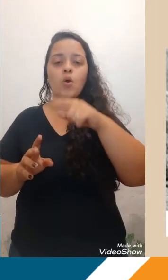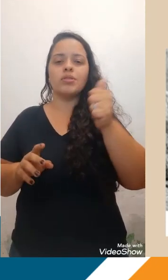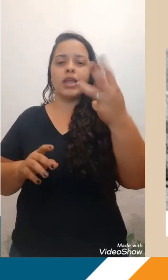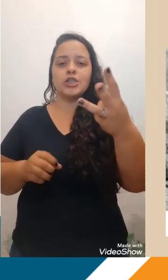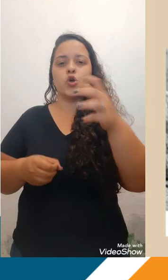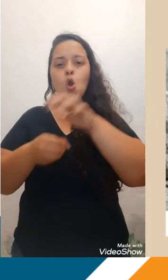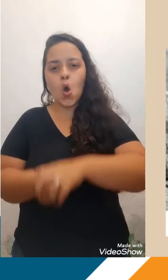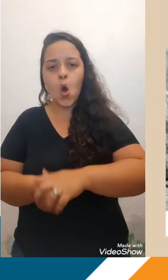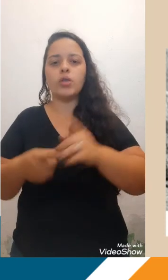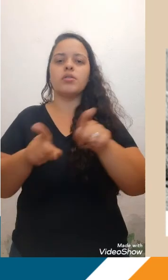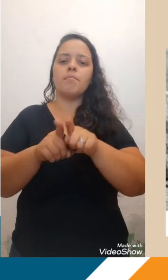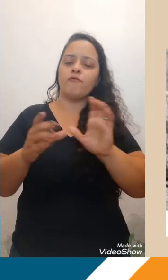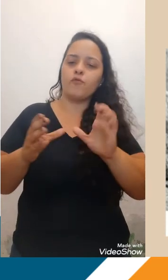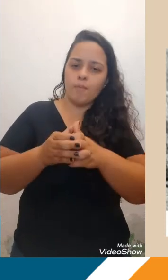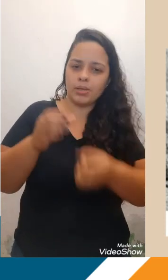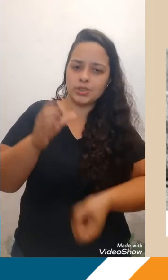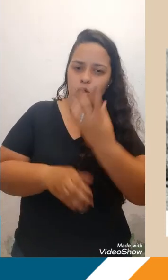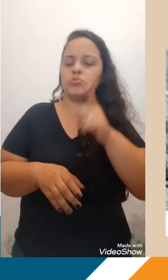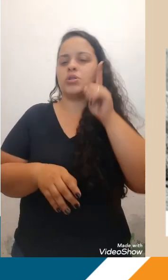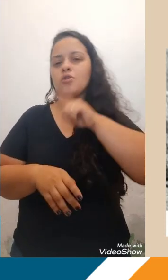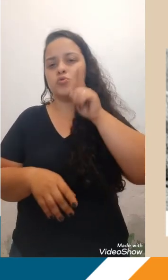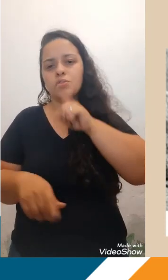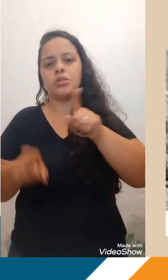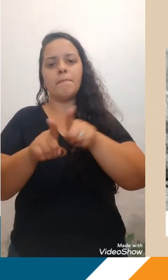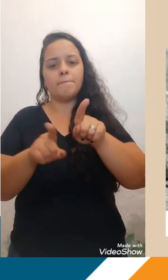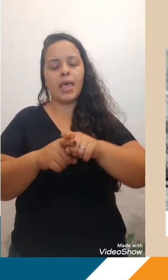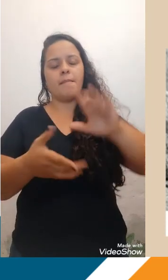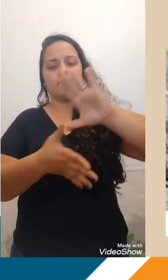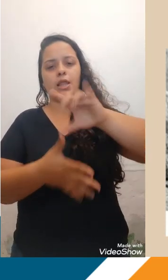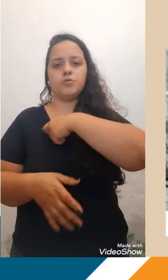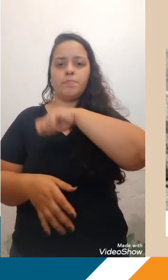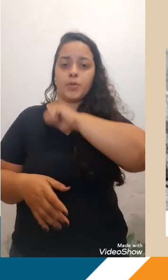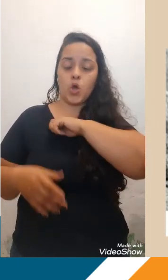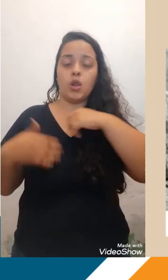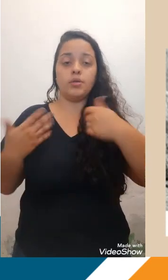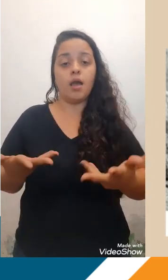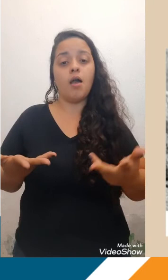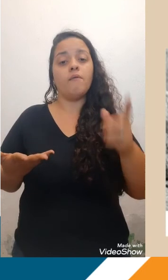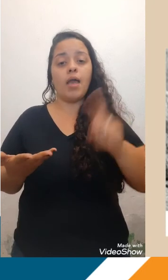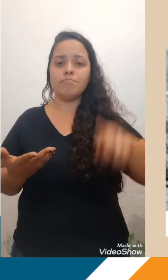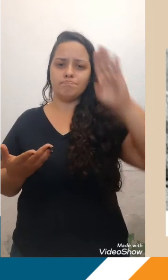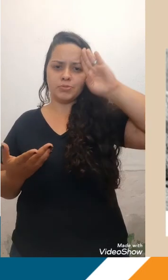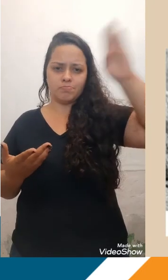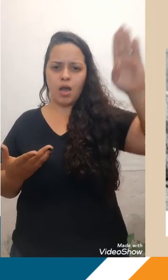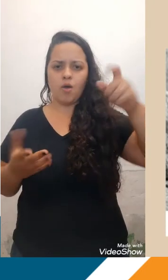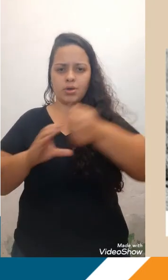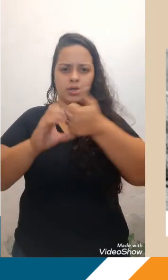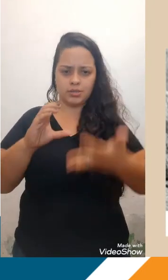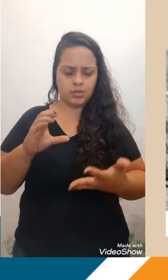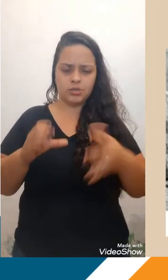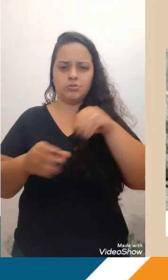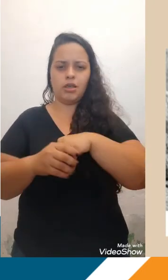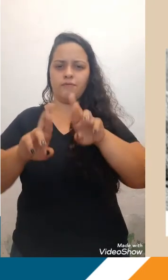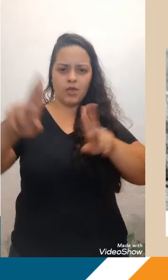das 13 colônias e formação dos Estados Unidos e também da independência da América Espanhola. Portanto, esse é um dos principais aspectos